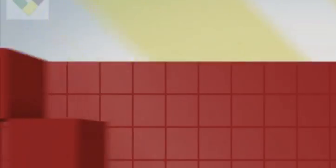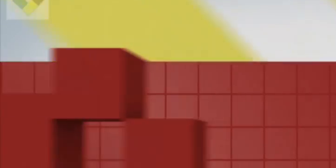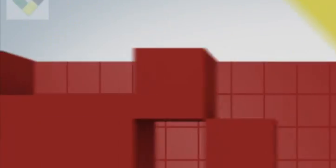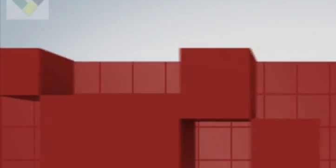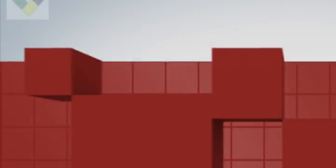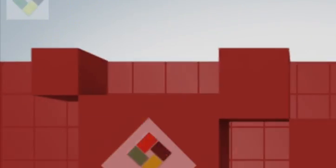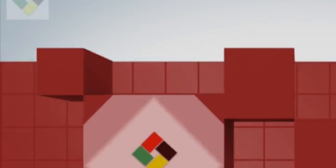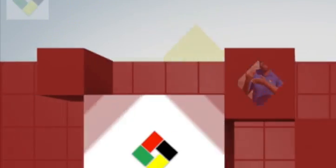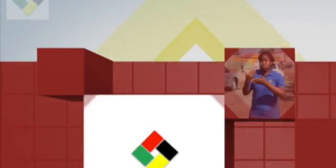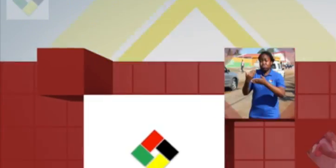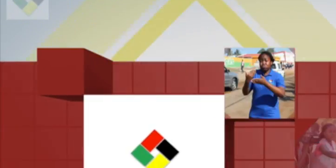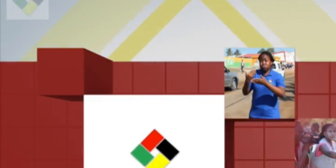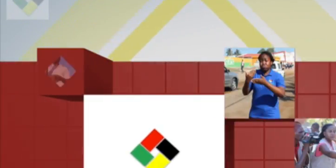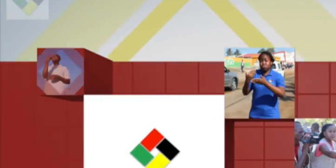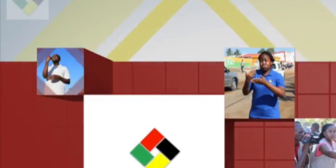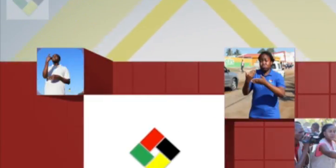Música